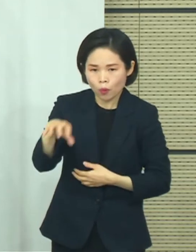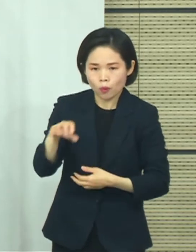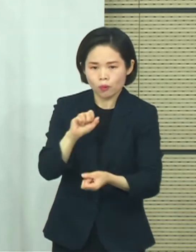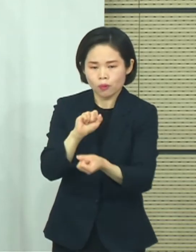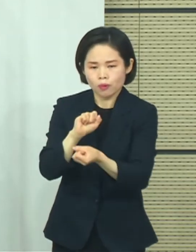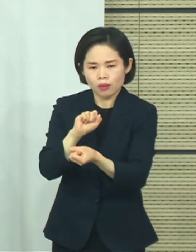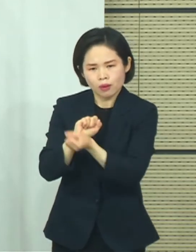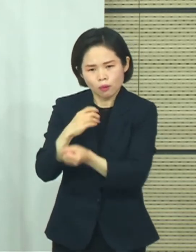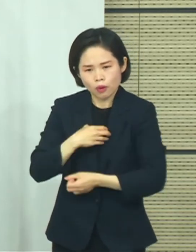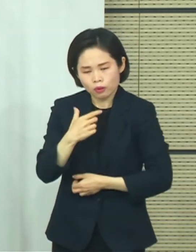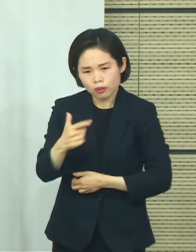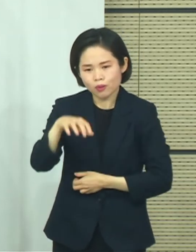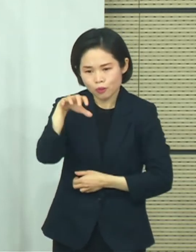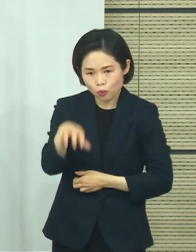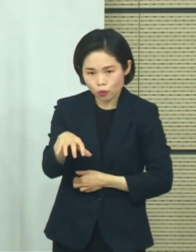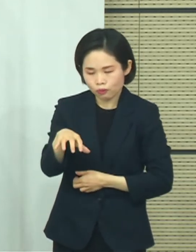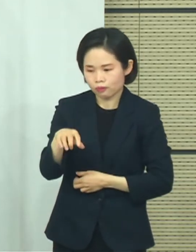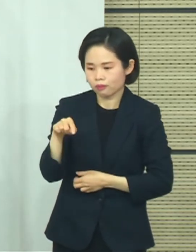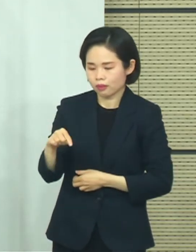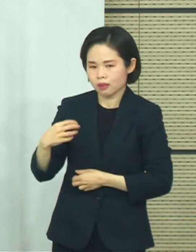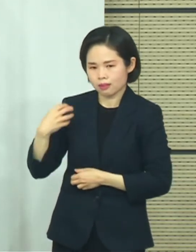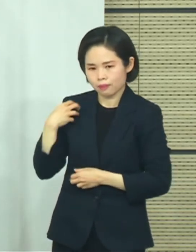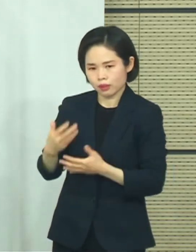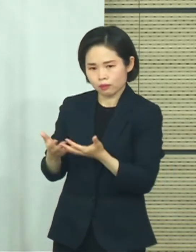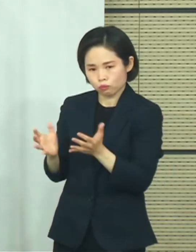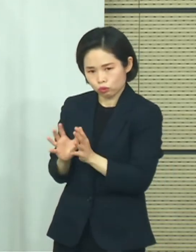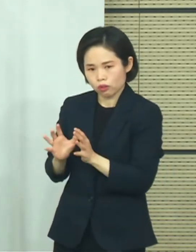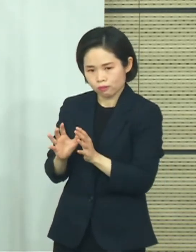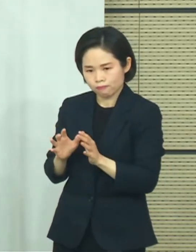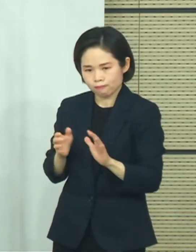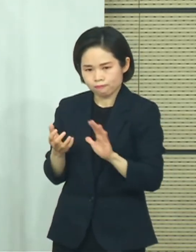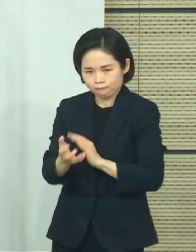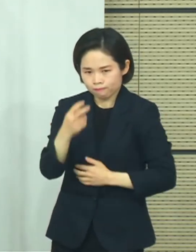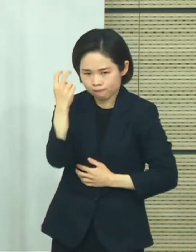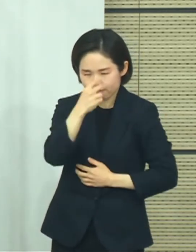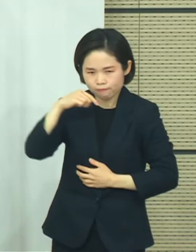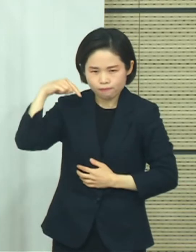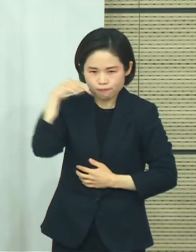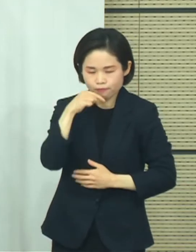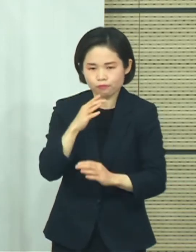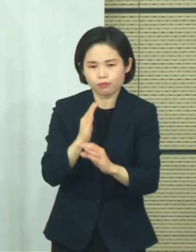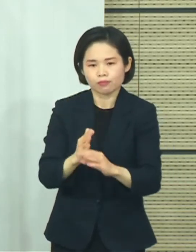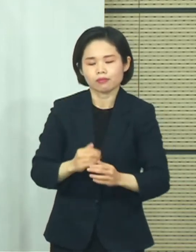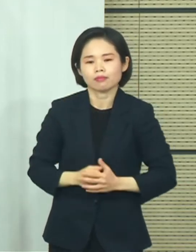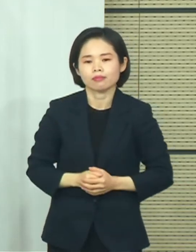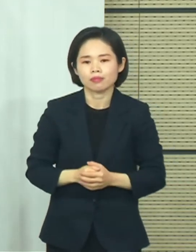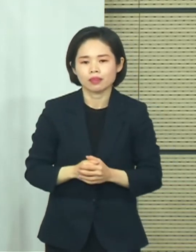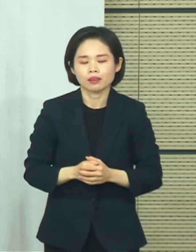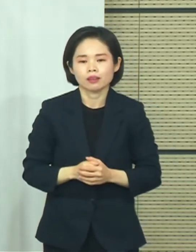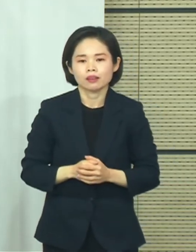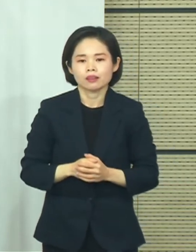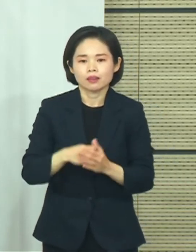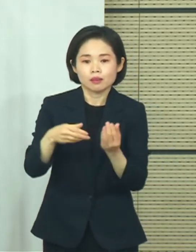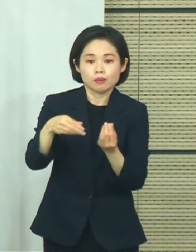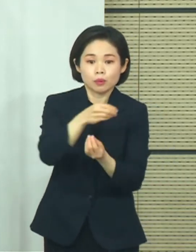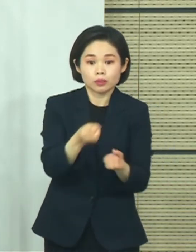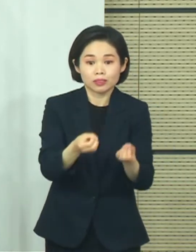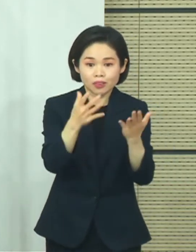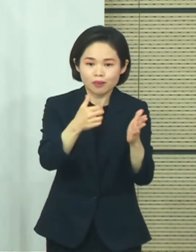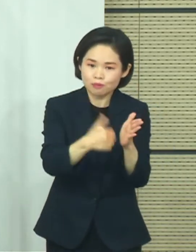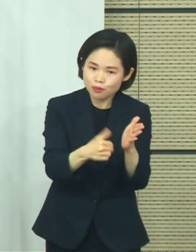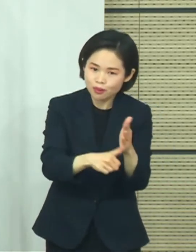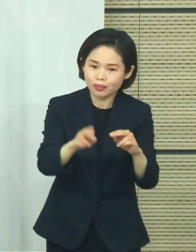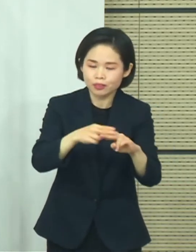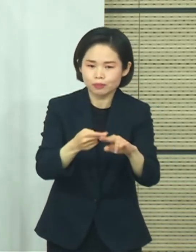소감 부처에서 집중적인 점검과 관리를 실시하고 있습니다 명절 제수용품 과 선물